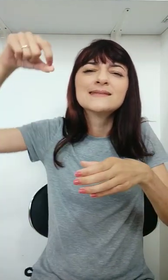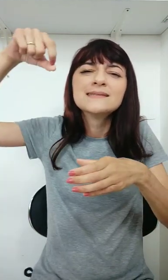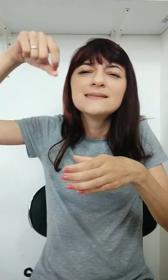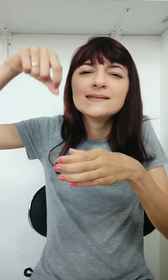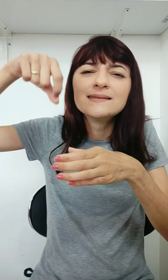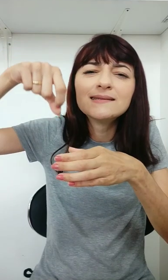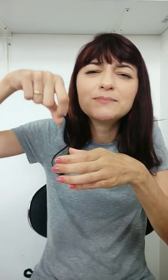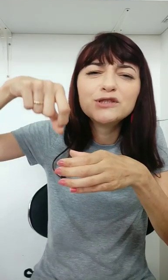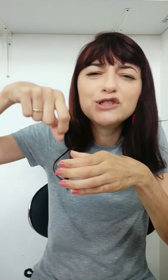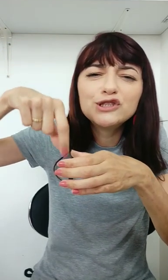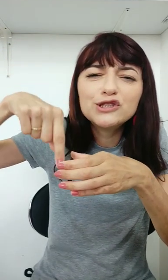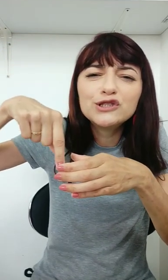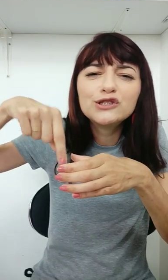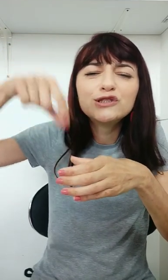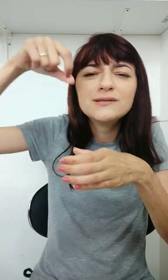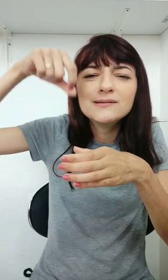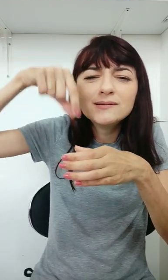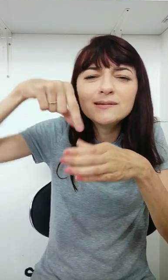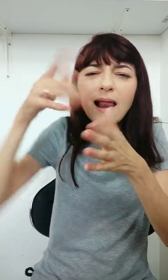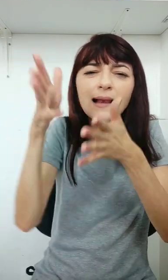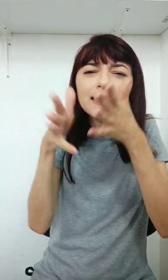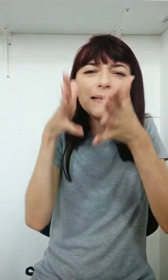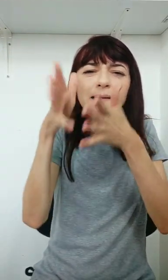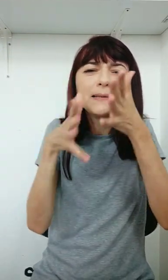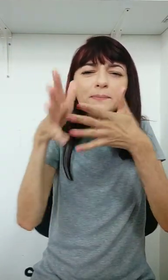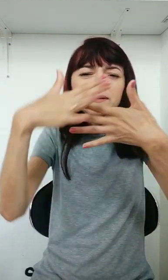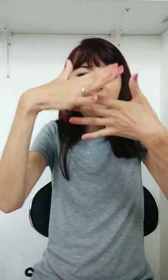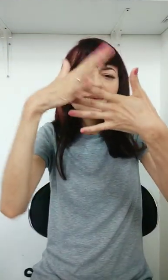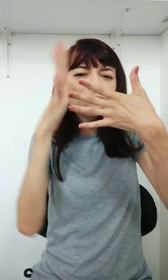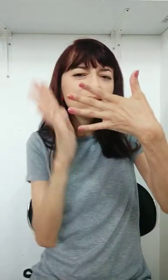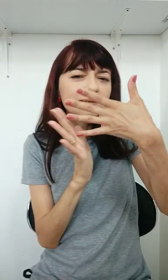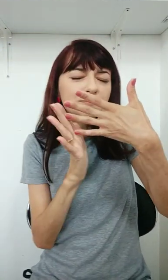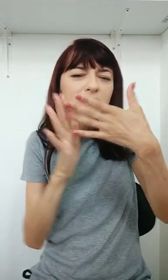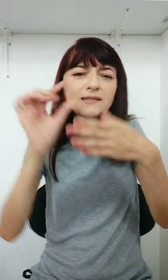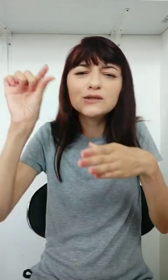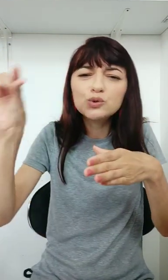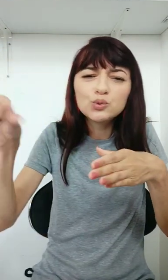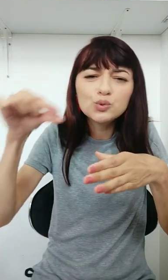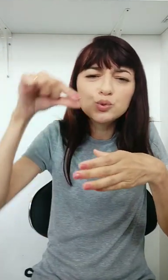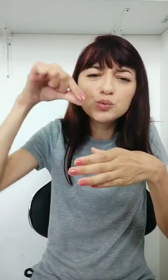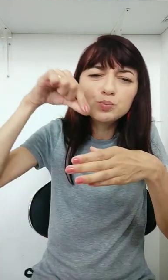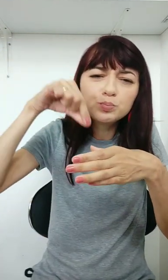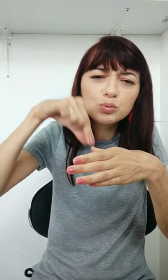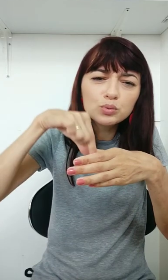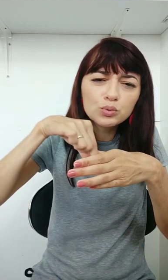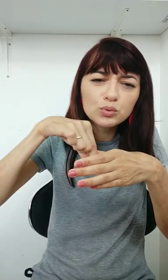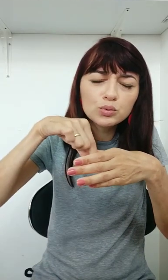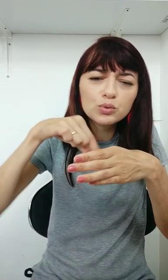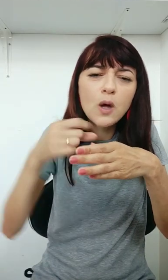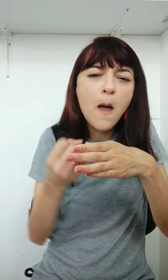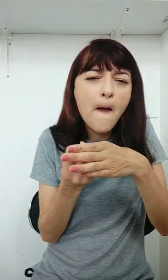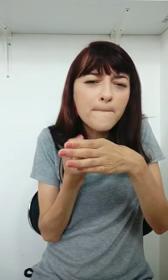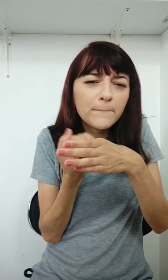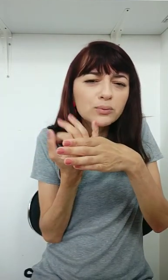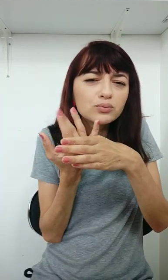um de vocês é responsável por espalhar essa sementinha da Libras, não é? Eu estou aqui plantando essa semente